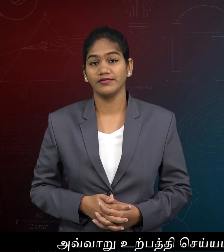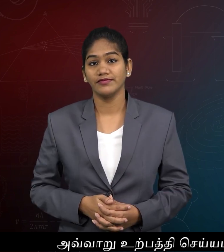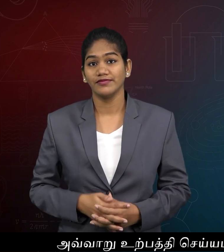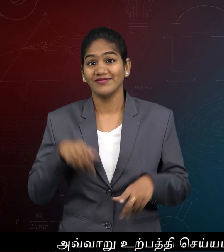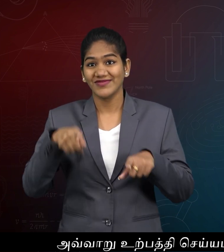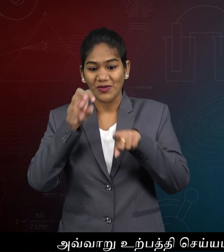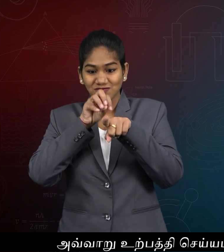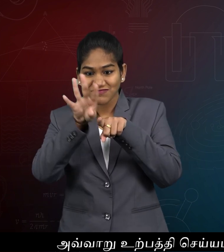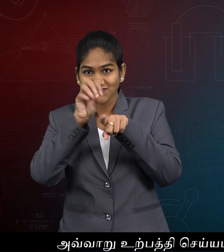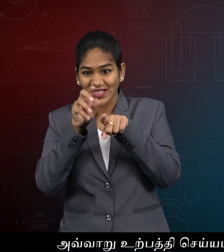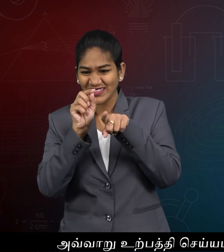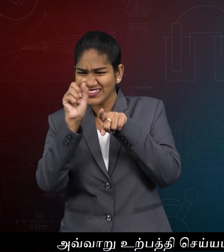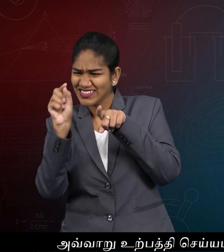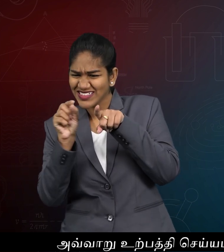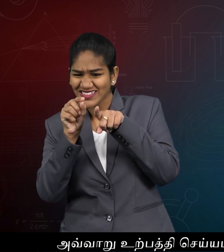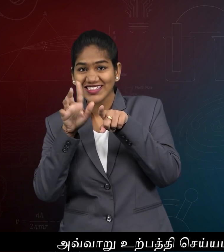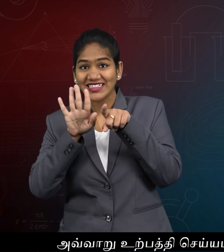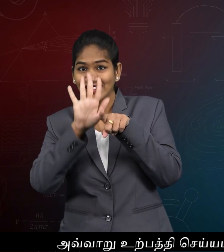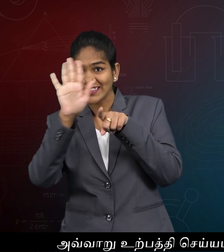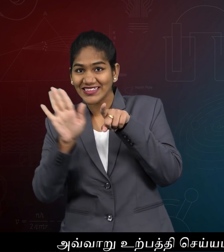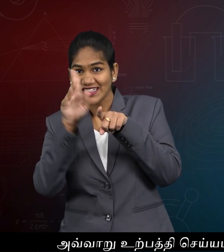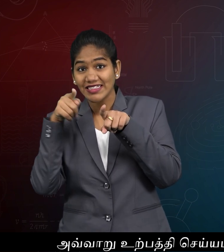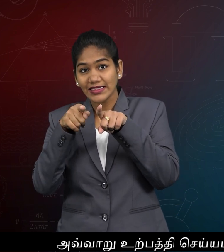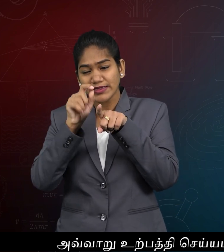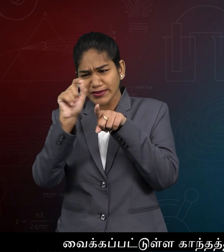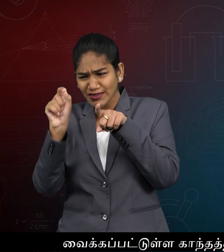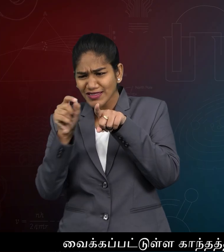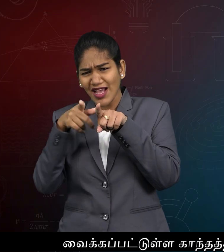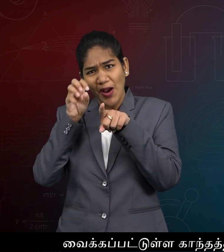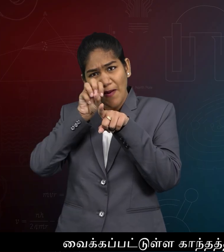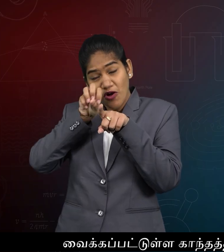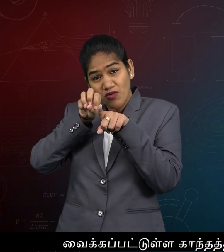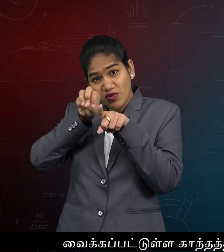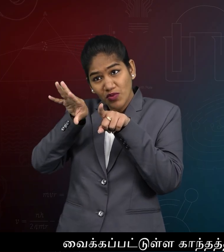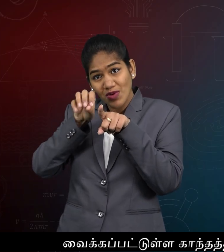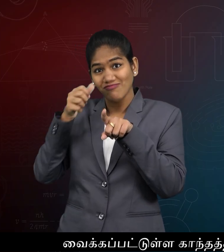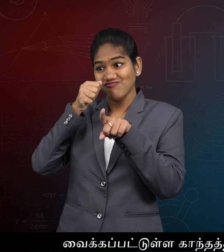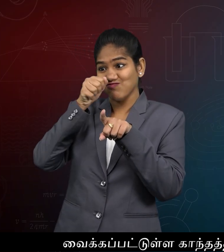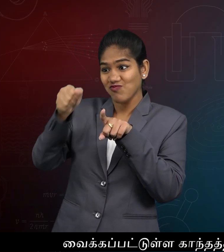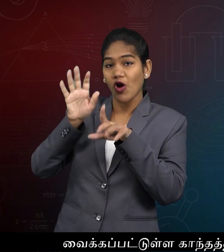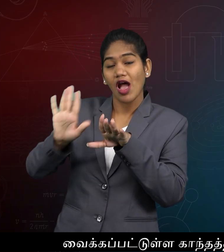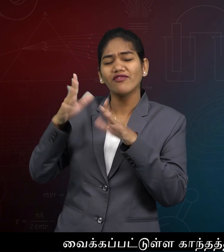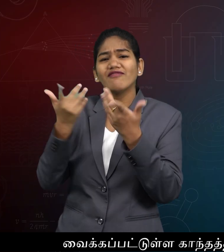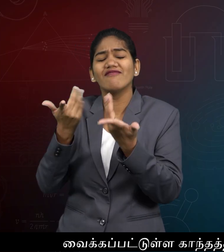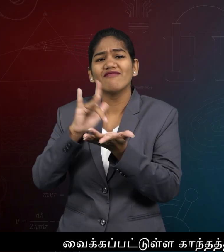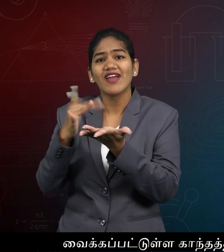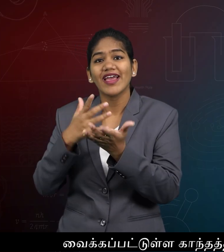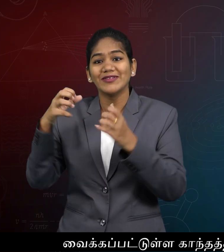அவ்வாறு உற்பத்தி செய்யப்படும் புலமானது கடத்திக்கு அருகில் வைக்கப்பட்டுள்ள காந்தத்தின் மீது விசையை